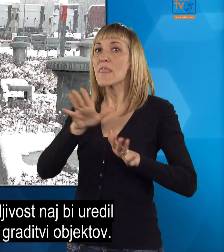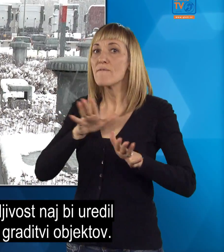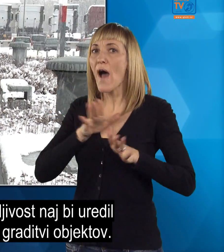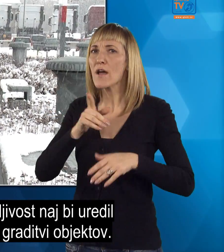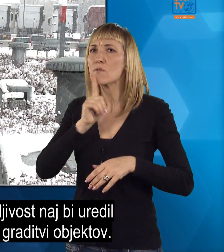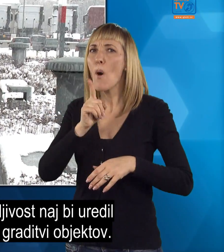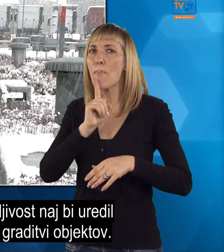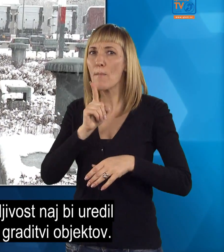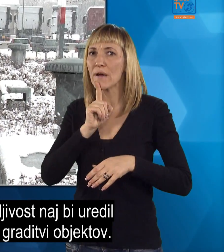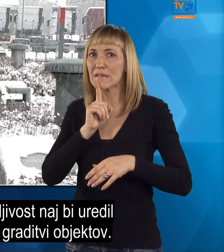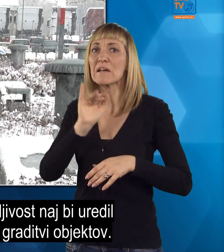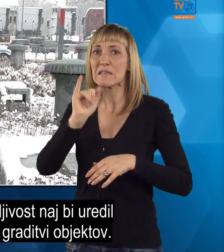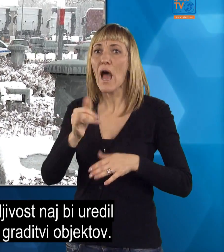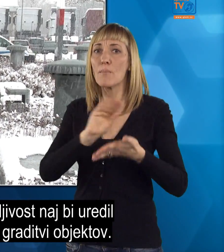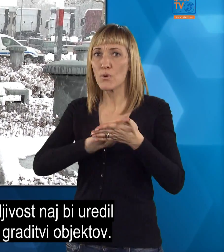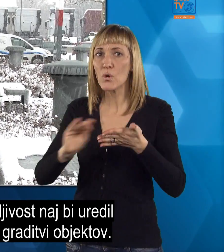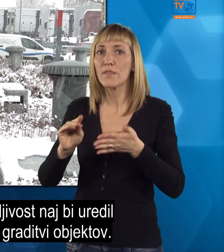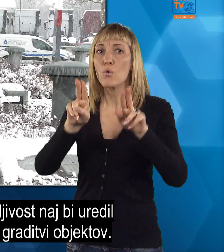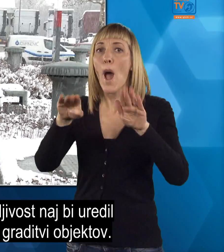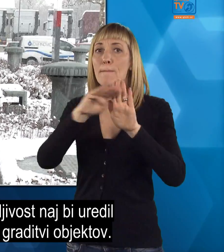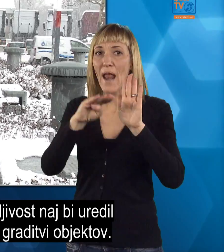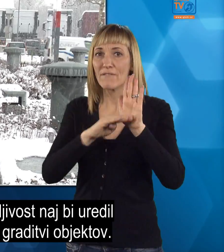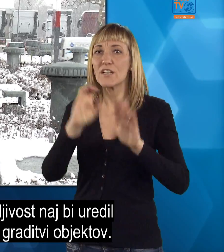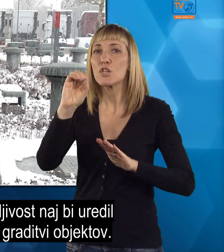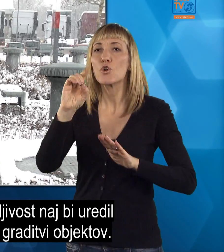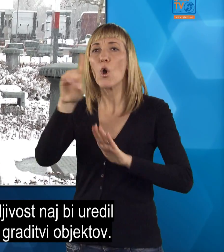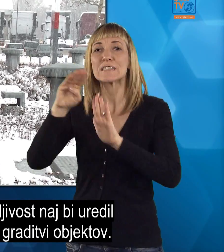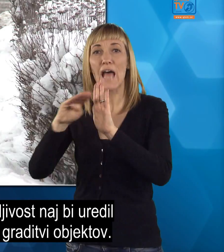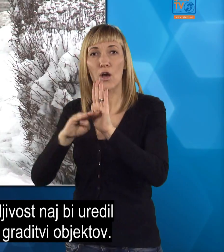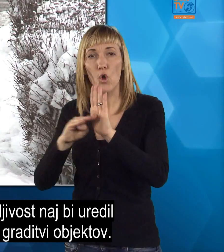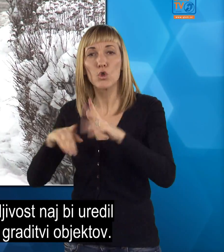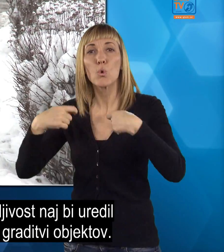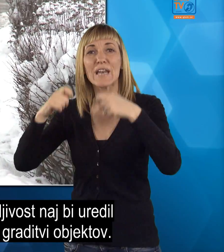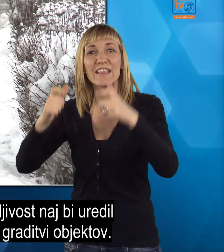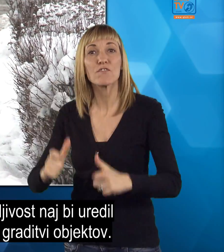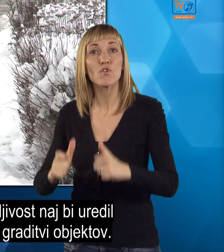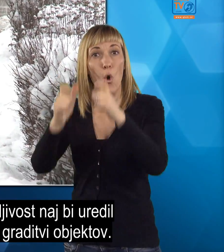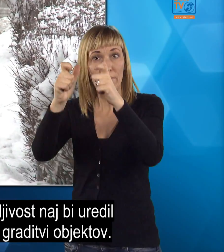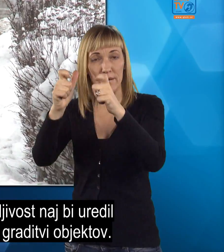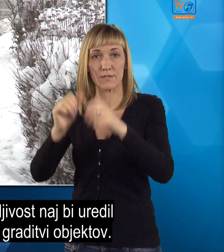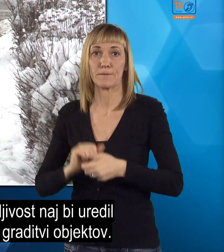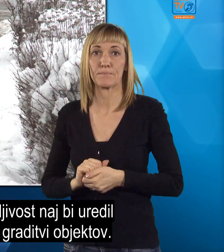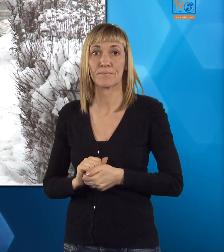To nevarno pomanjkljivost naj bi uredil pravilnik o zakonu o graditvi objektov.